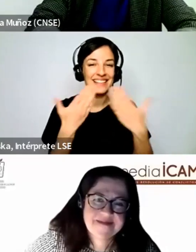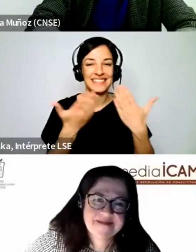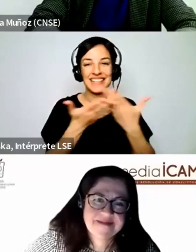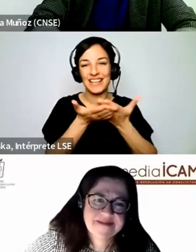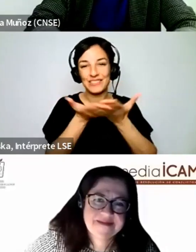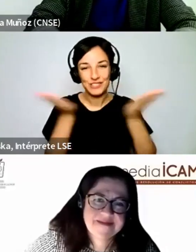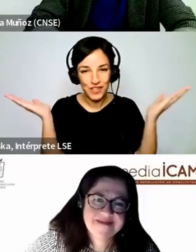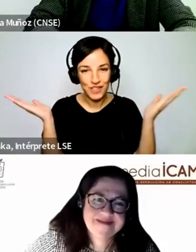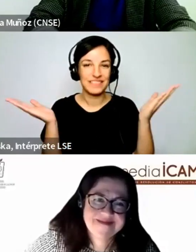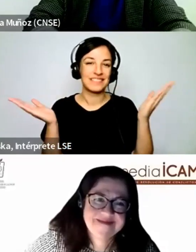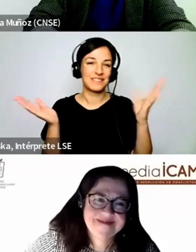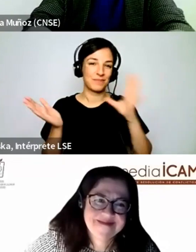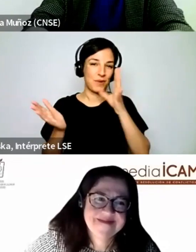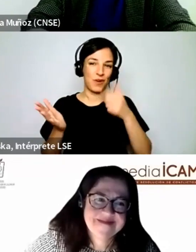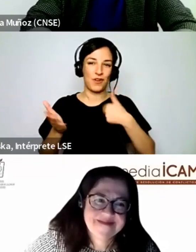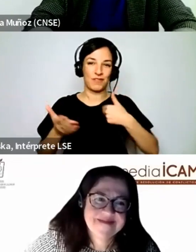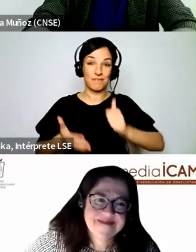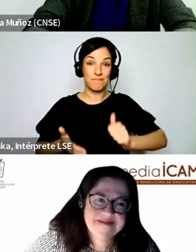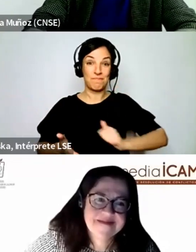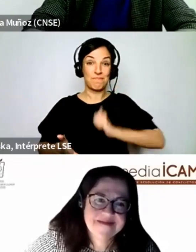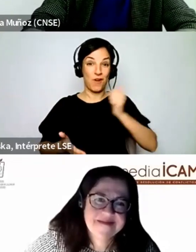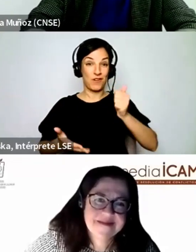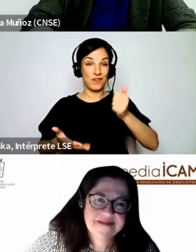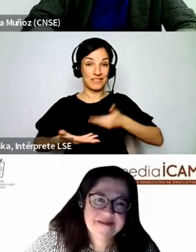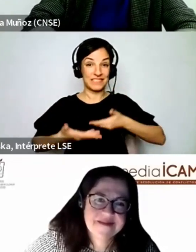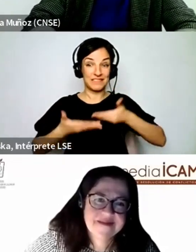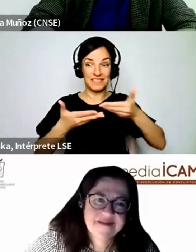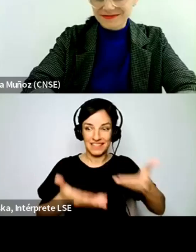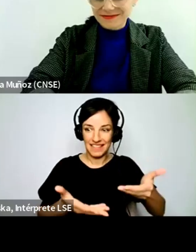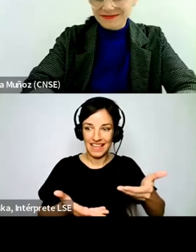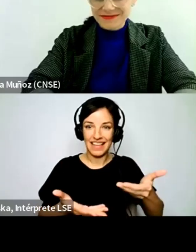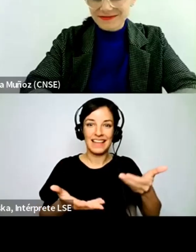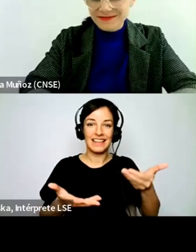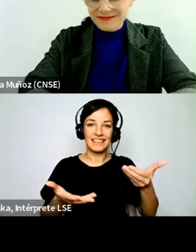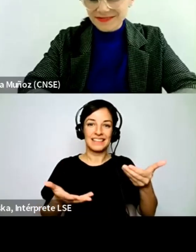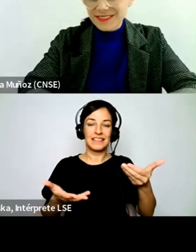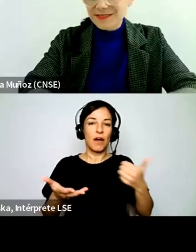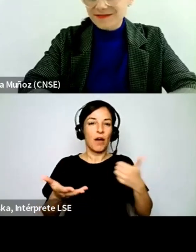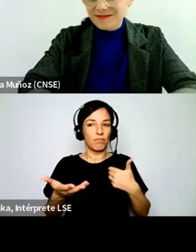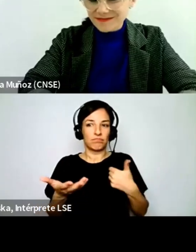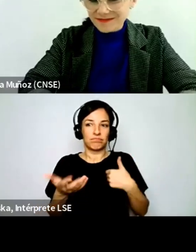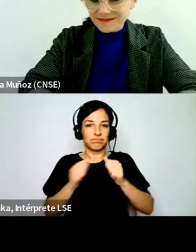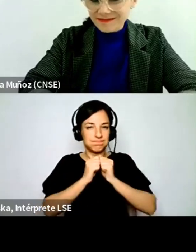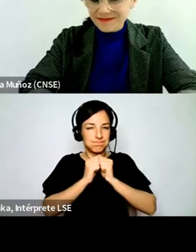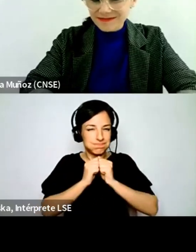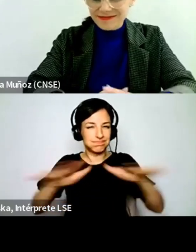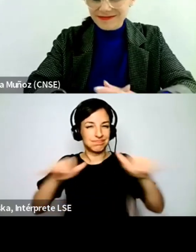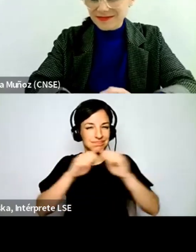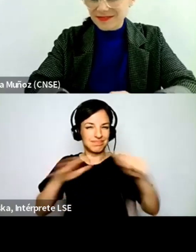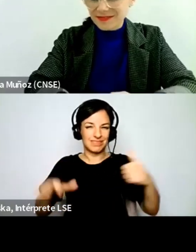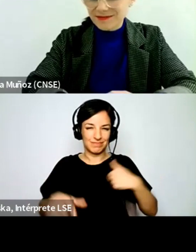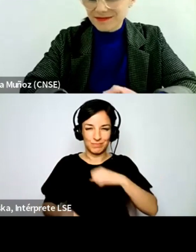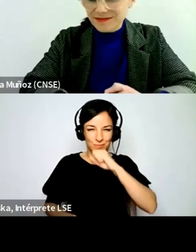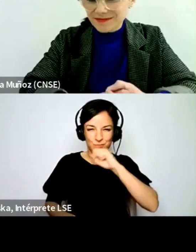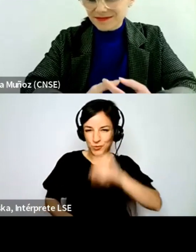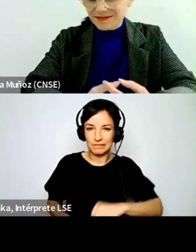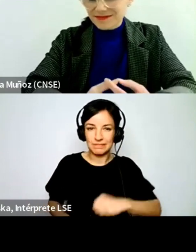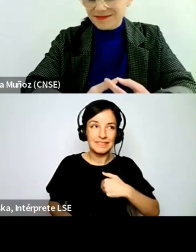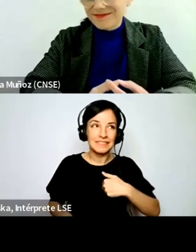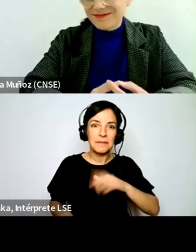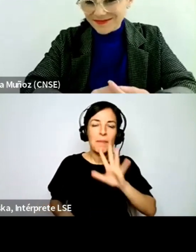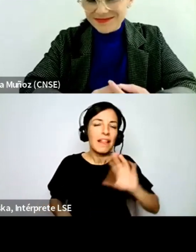todas y a todos por habernos ofrecido la posibilidad de poder, bueno, pues difundir esto que nos gusta tanto y nos parece